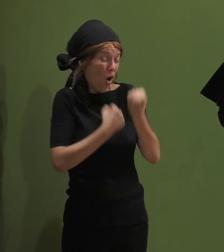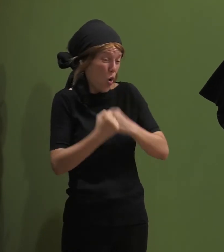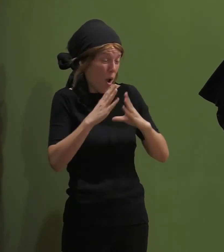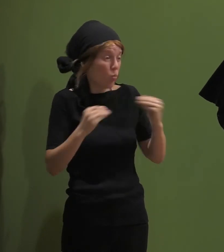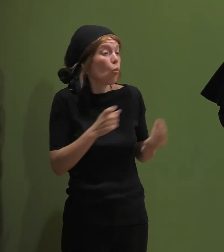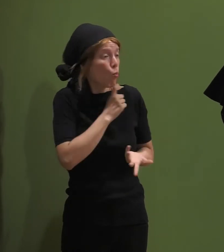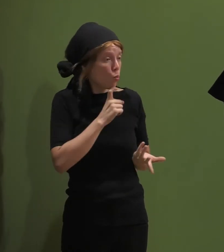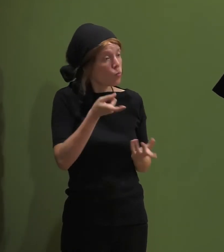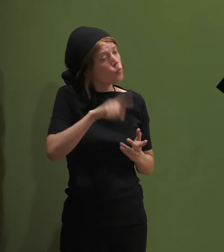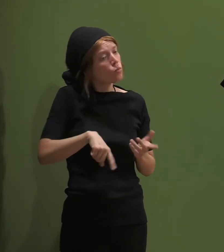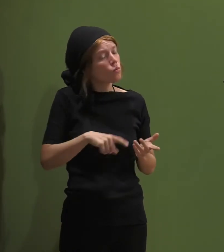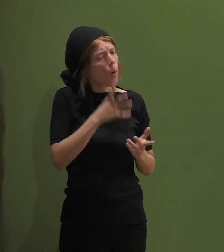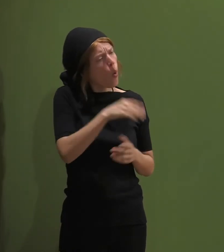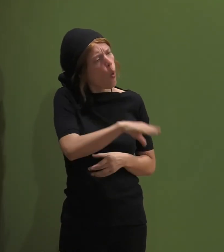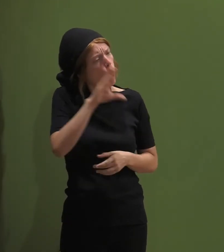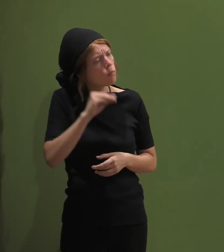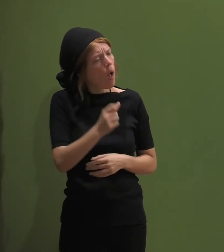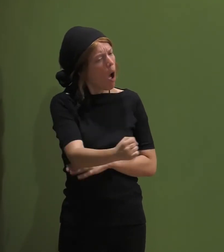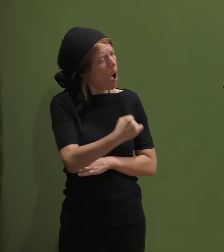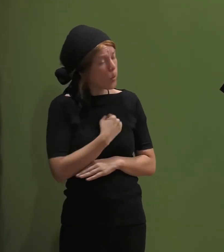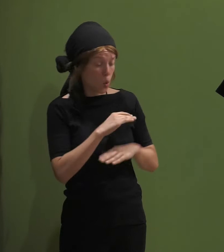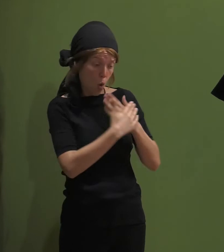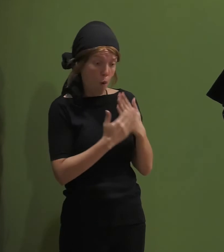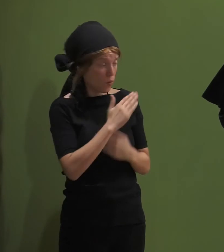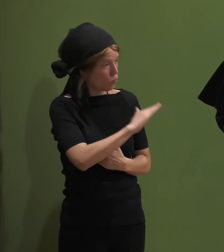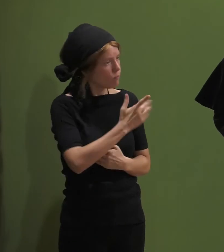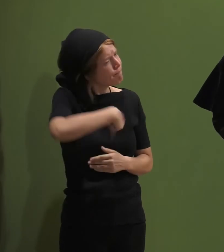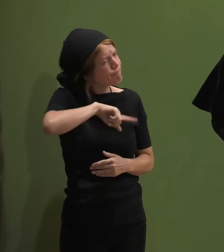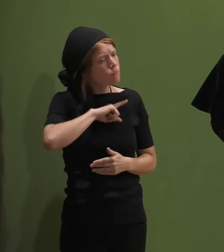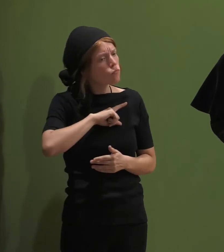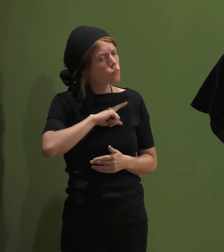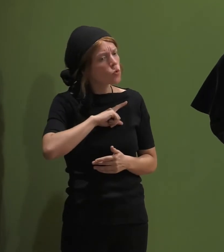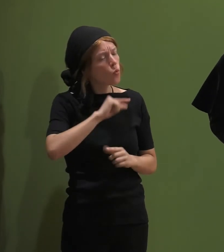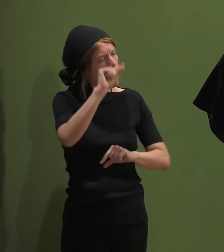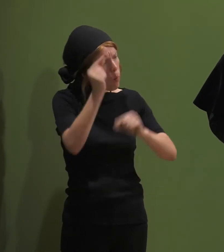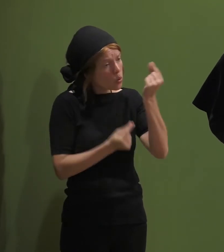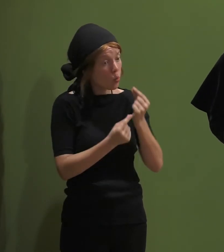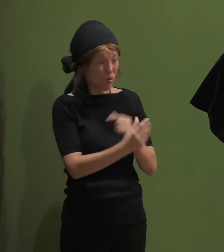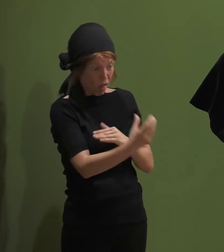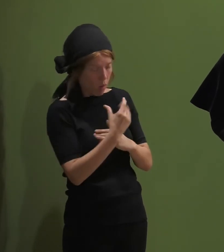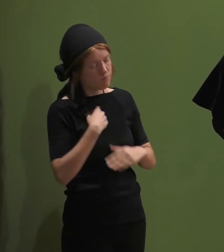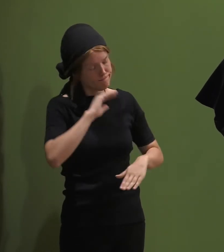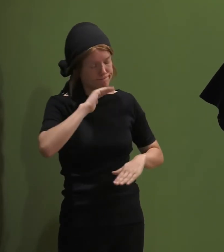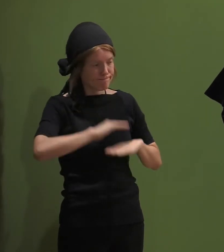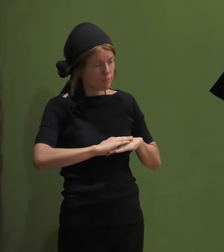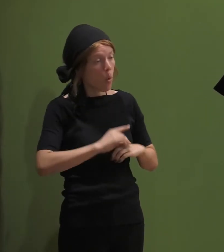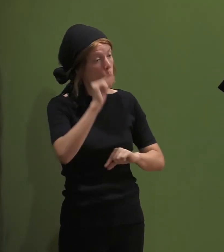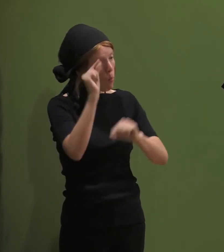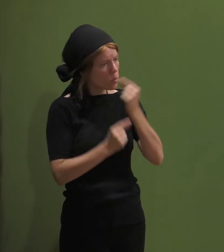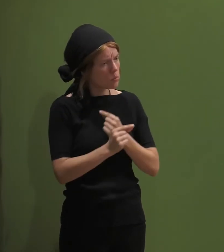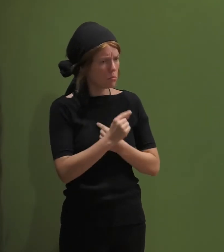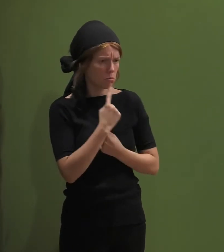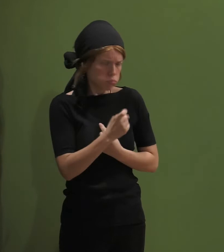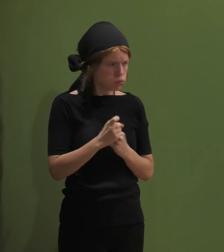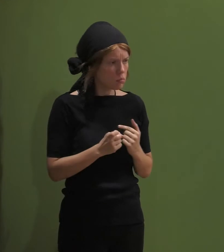reunión y con la total comprensión y apoyo de su Gobierno, estamos cumpliendo con el presupuesto que antes mencioné. Presupuesto